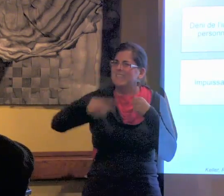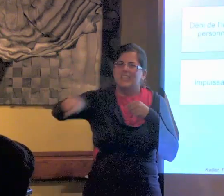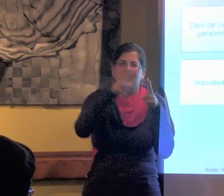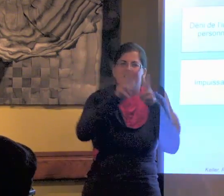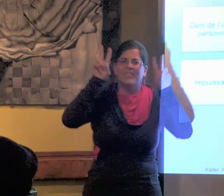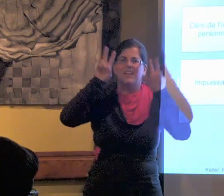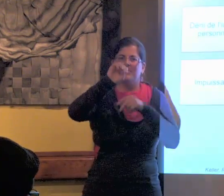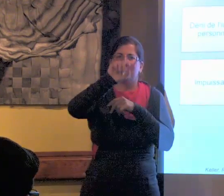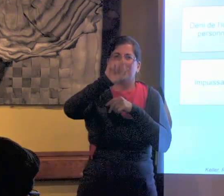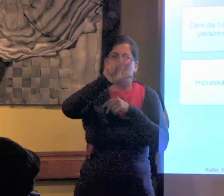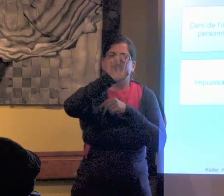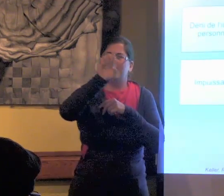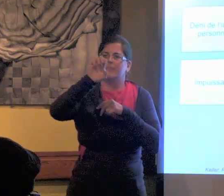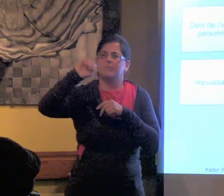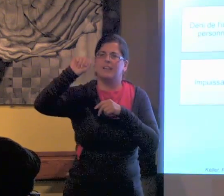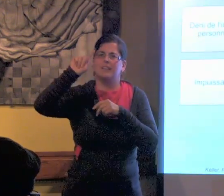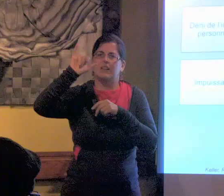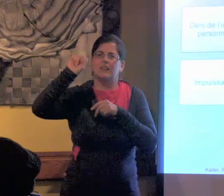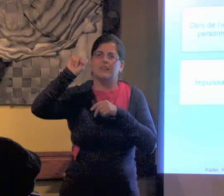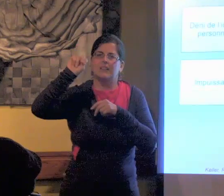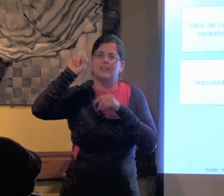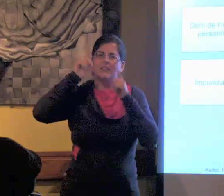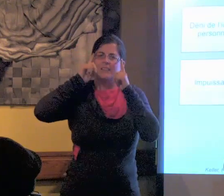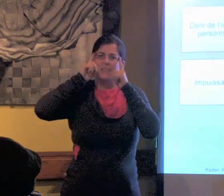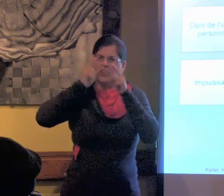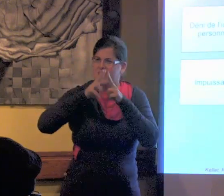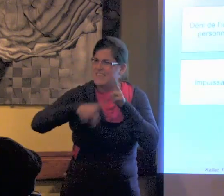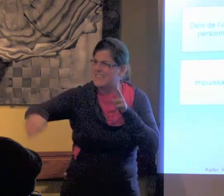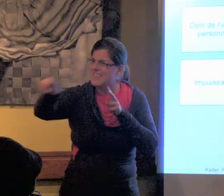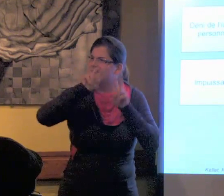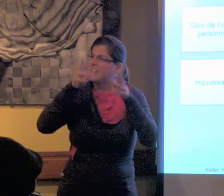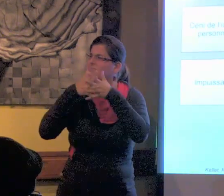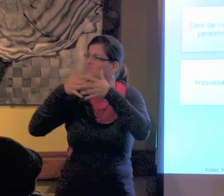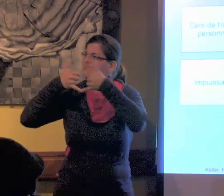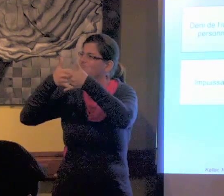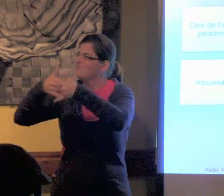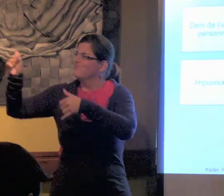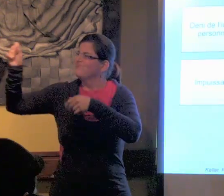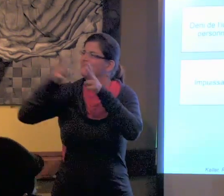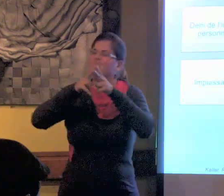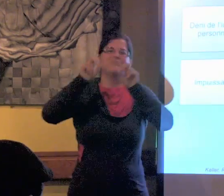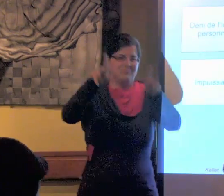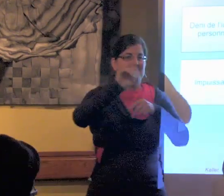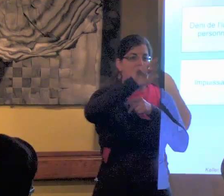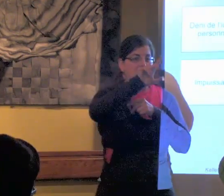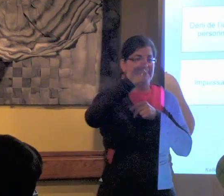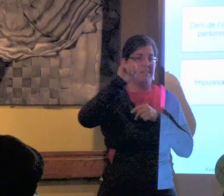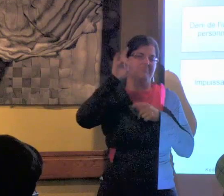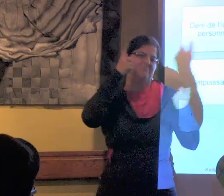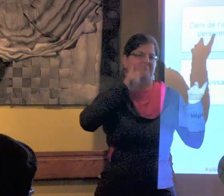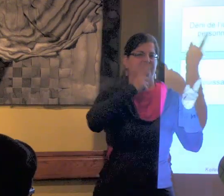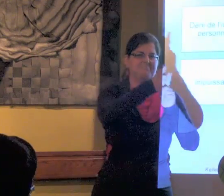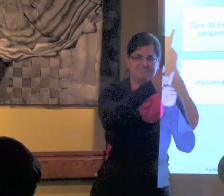Comment je pourrais vous donner un exemple? Marley McLean. Une actrice américaine qui a reçu des